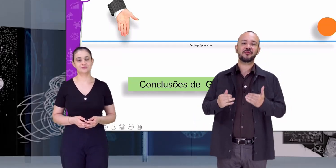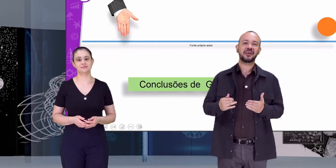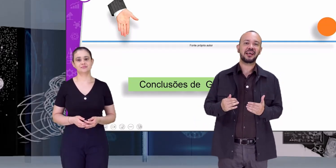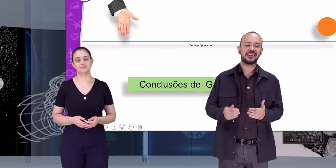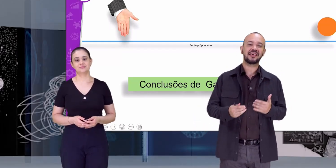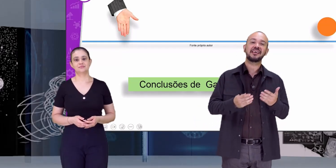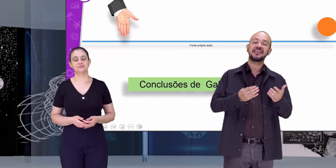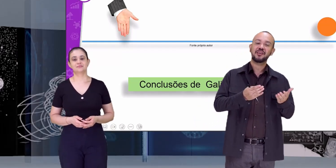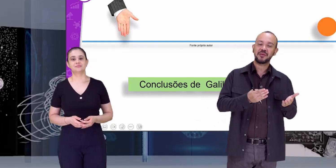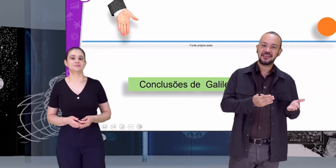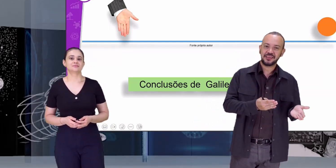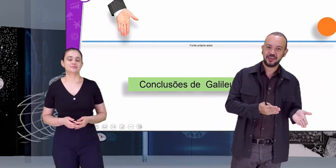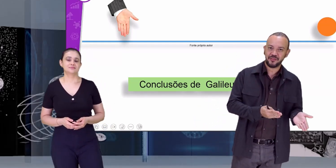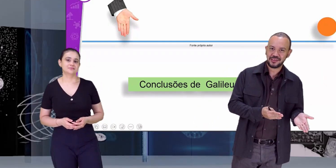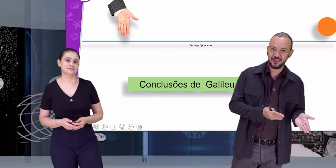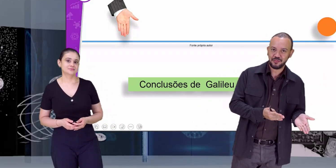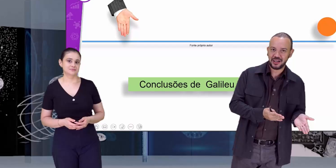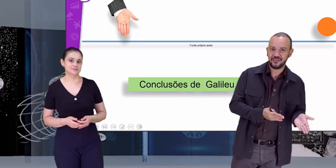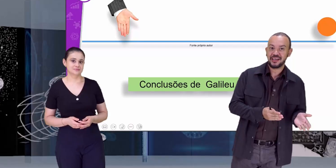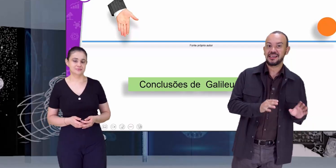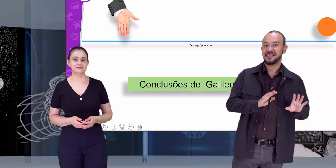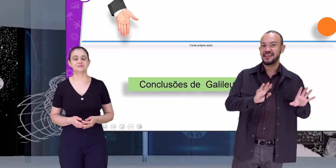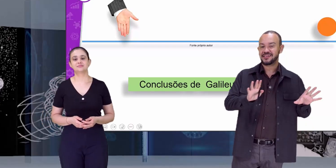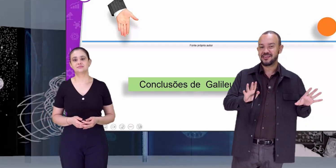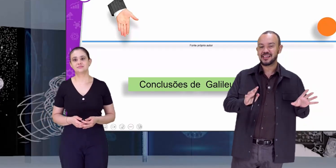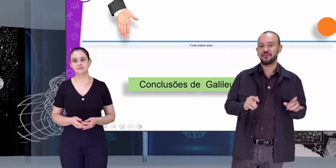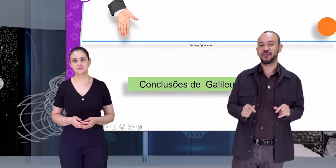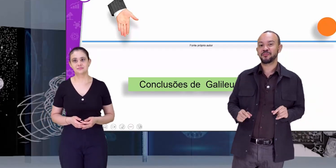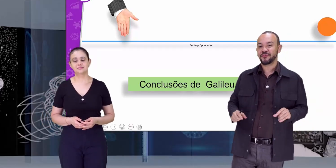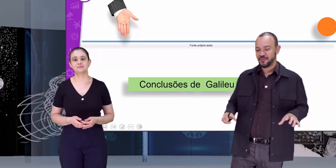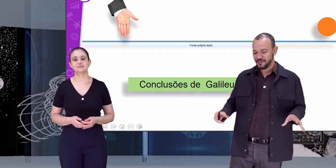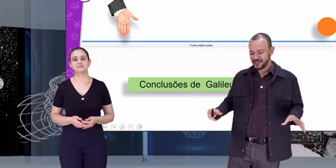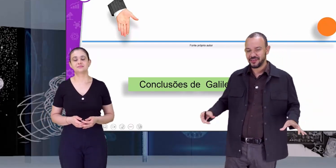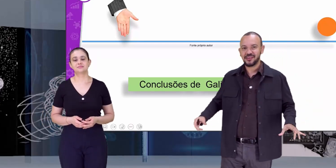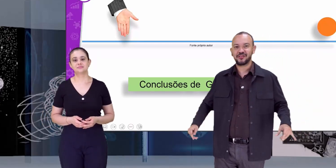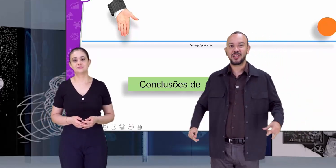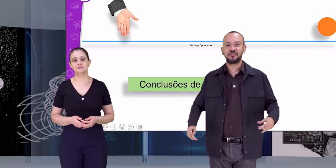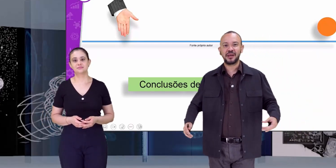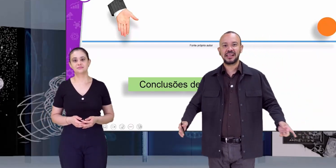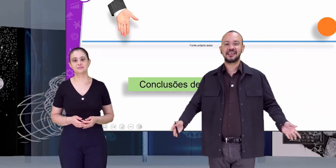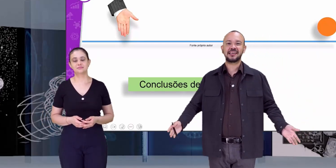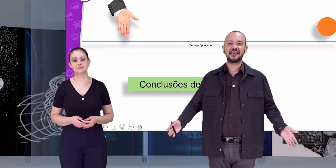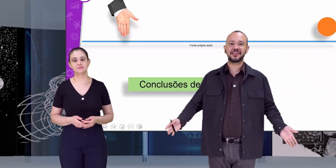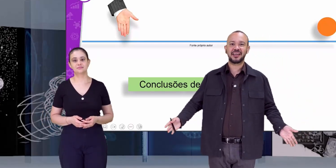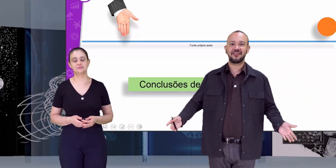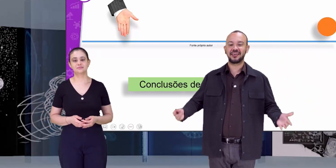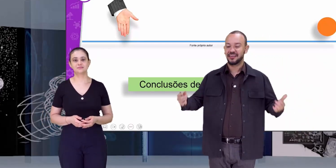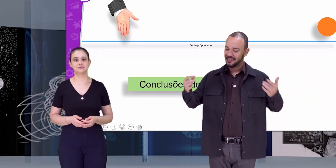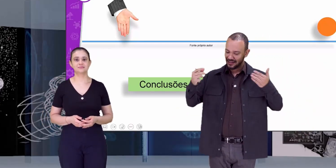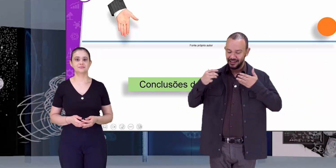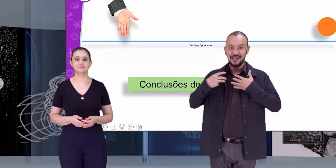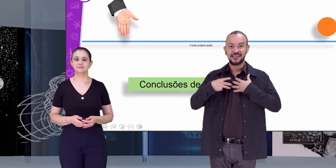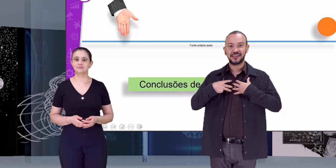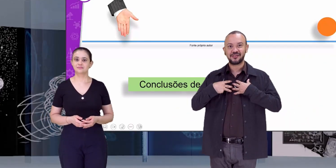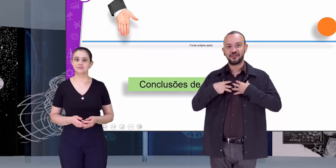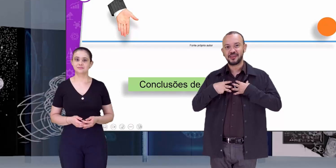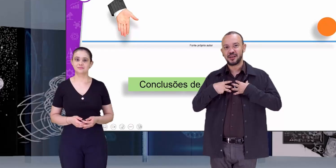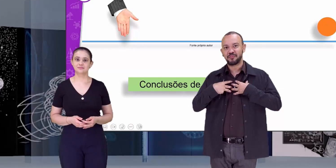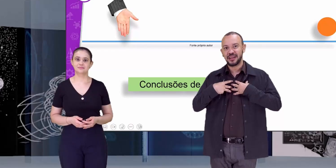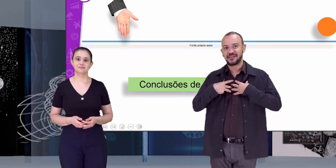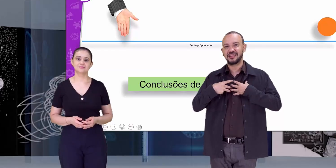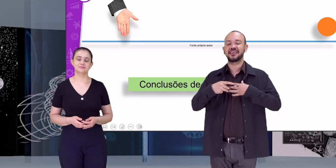sentado sobre a cadeira, também existe a força normal. Isso aí é só um exemplo. Professor, eu estou em pé na sala de aula. Existe a